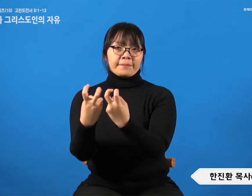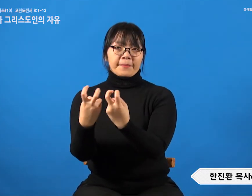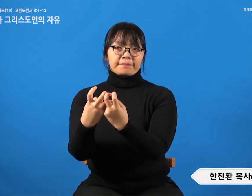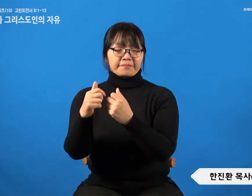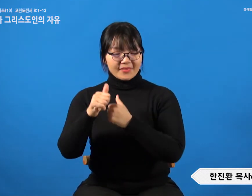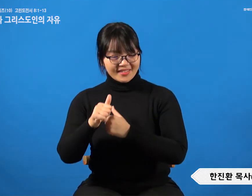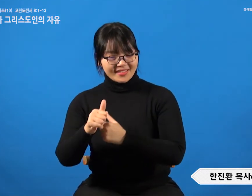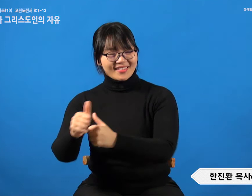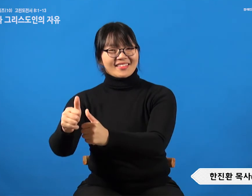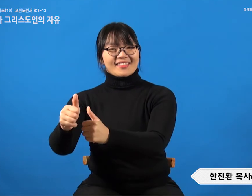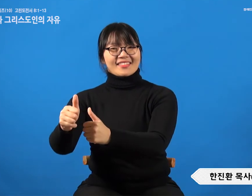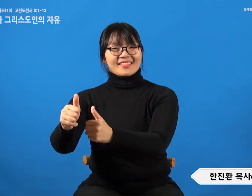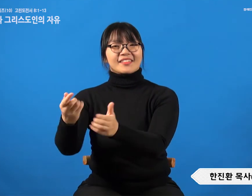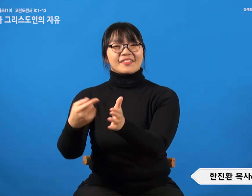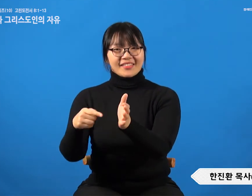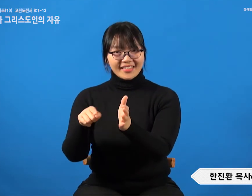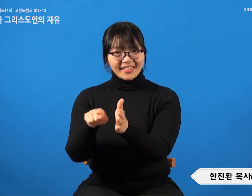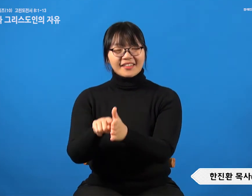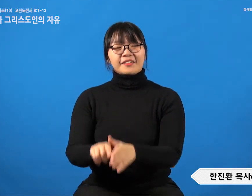때문입니다.